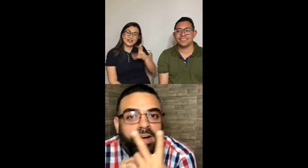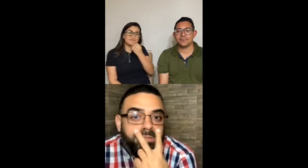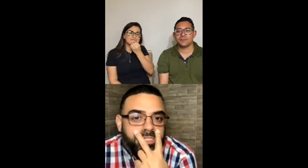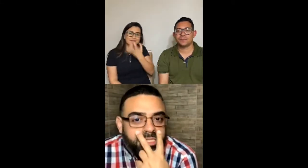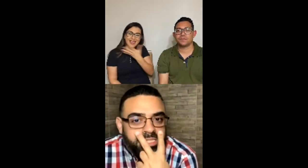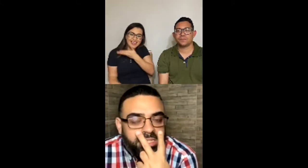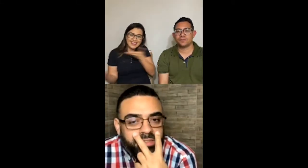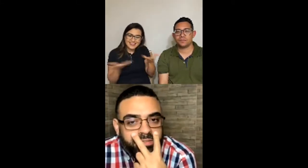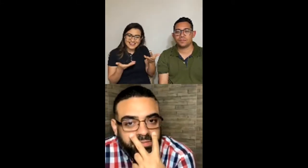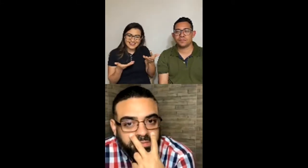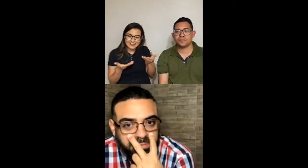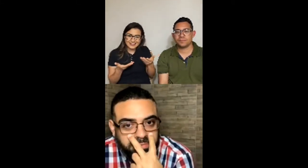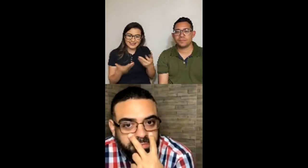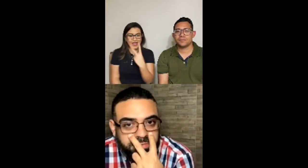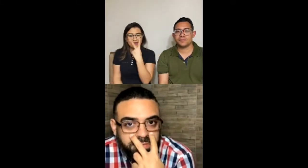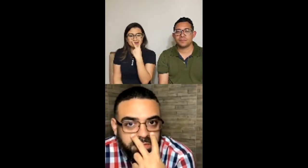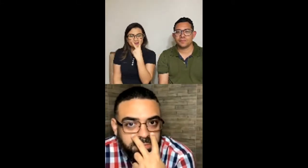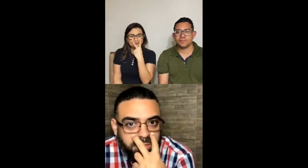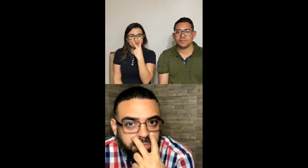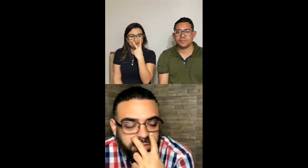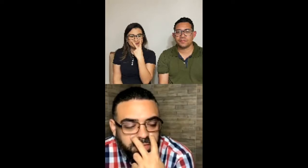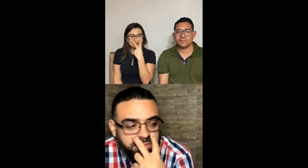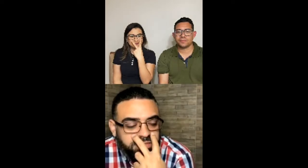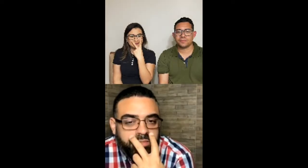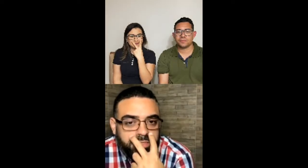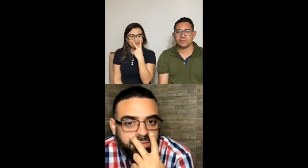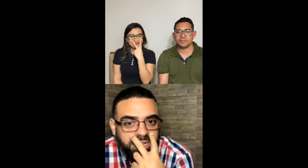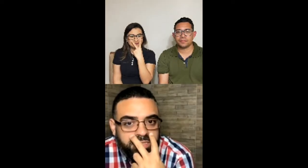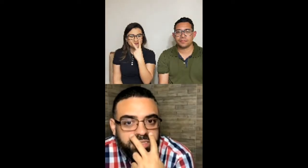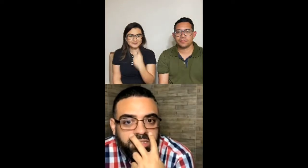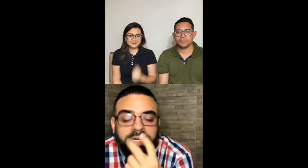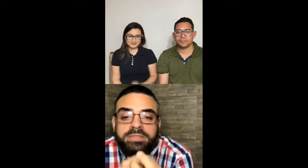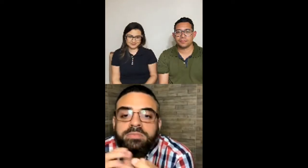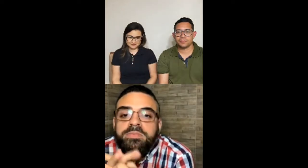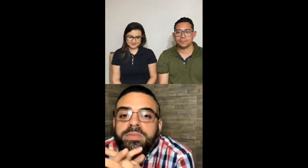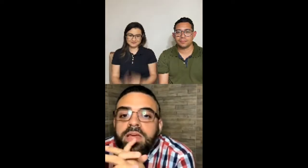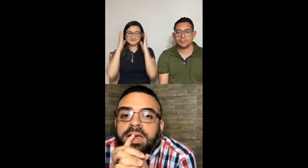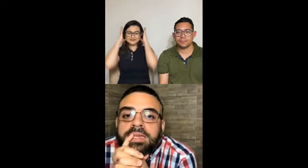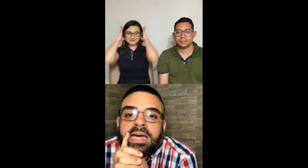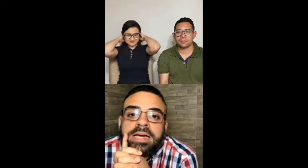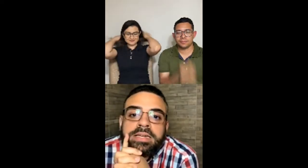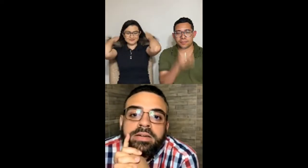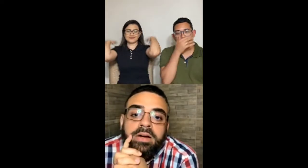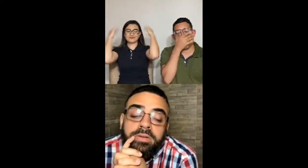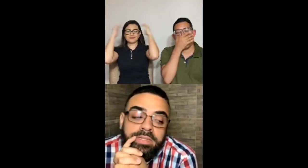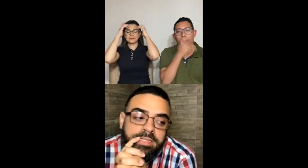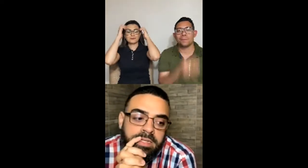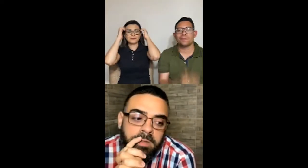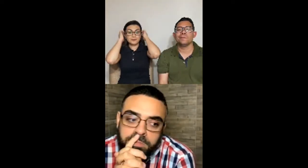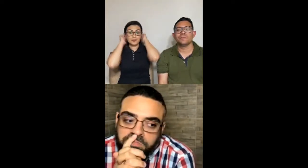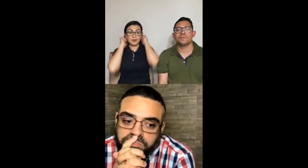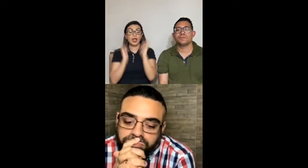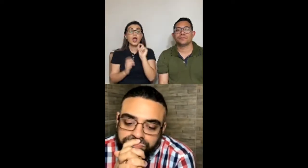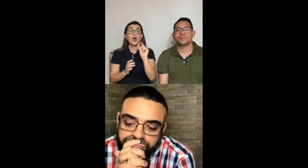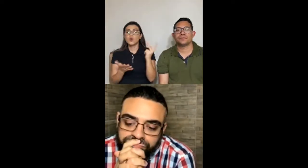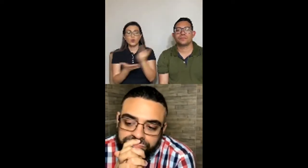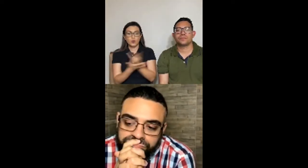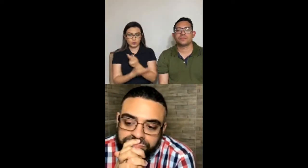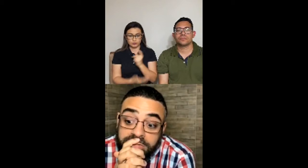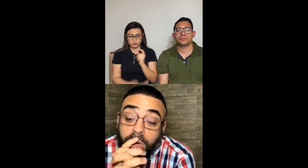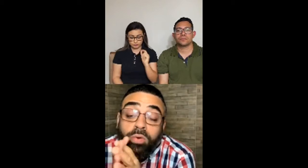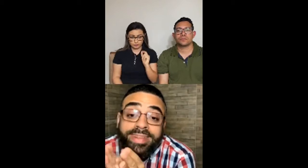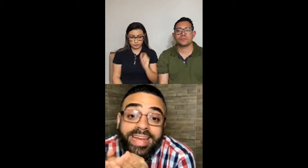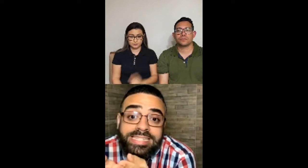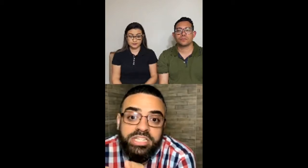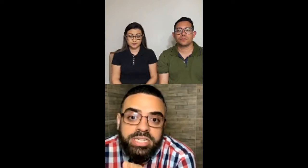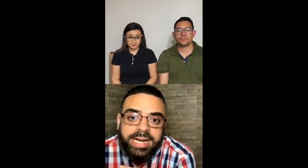É que enfim. Vou te ver. Valdir Balbuena, eu acho. Não, dele é esse aqui, eu